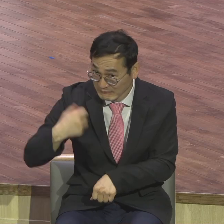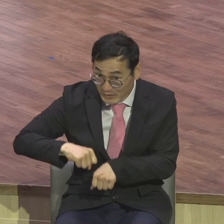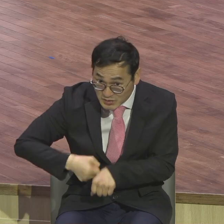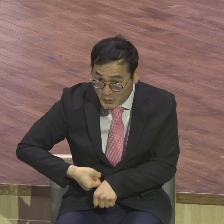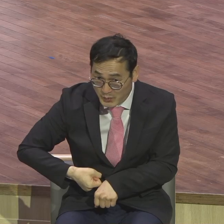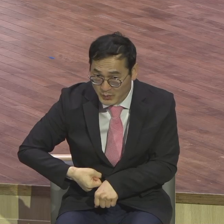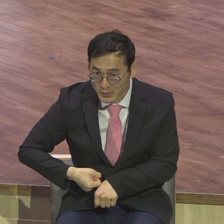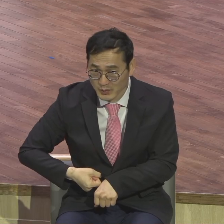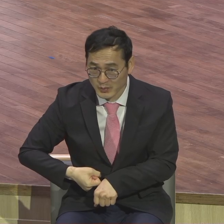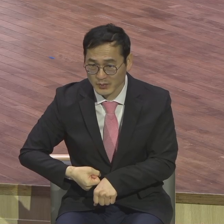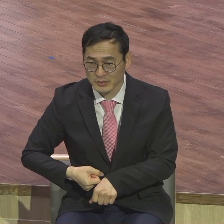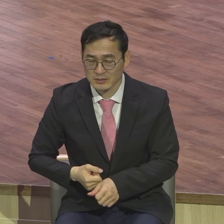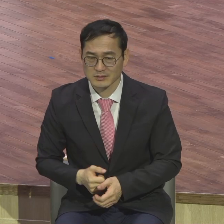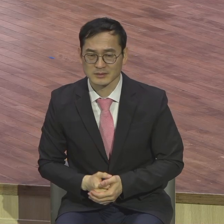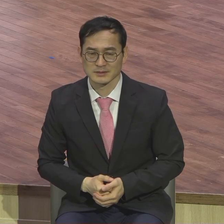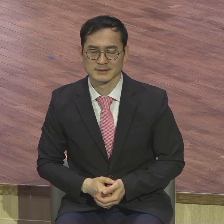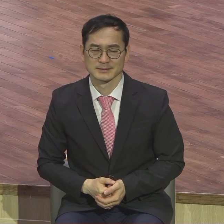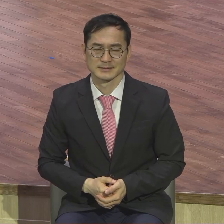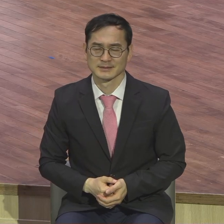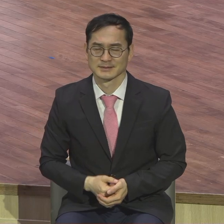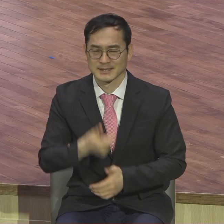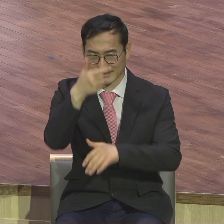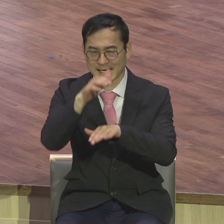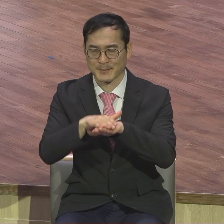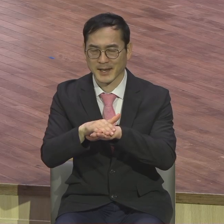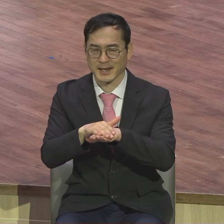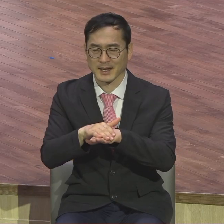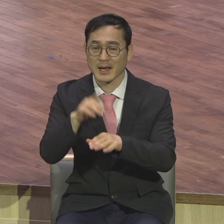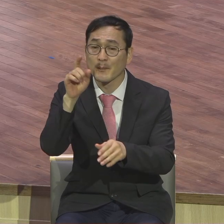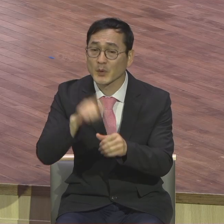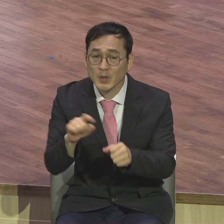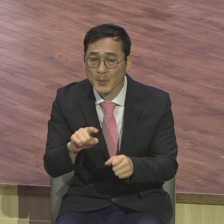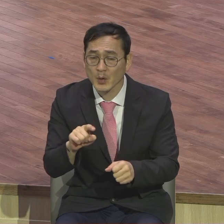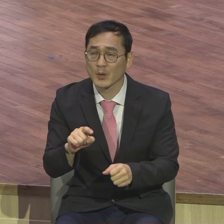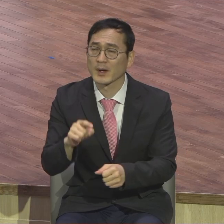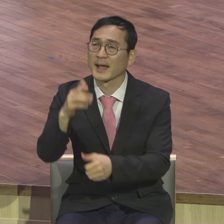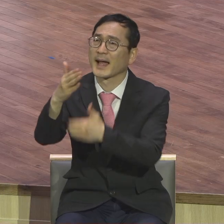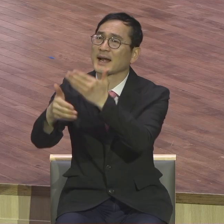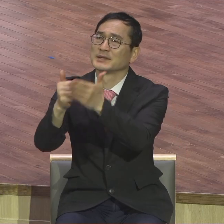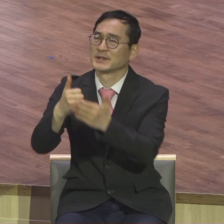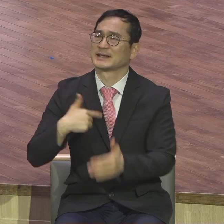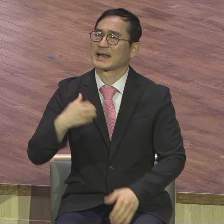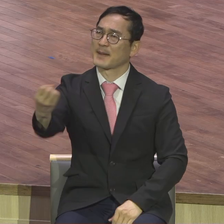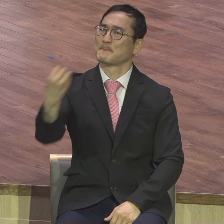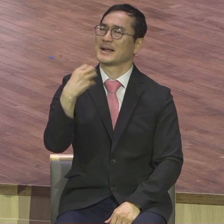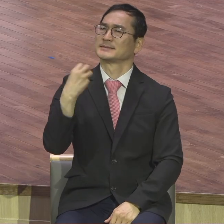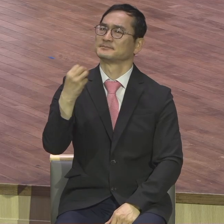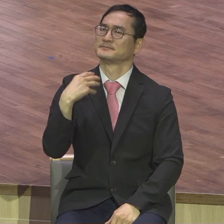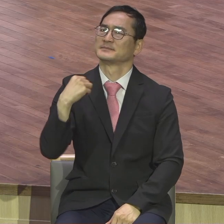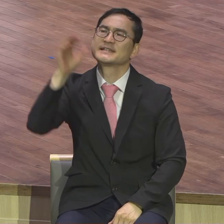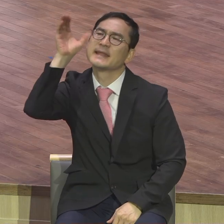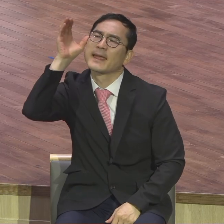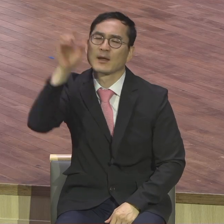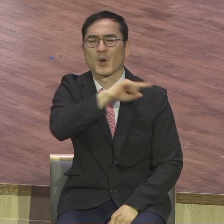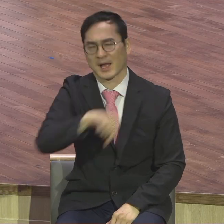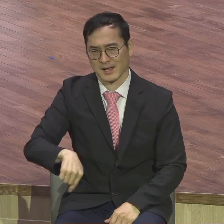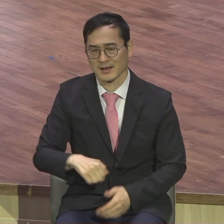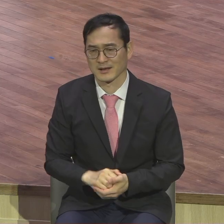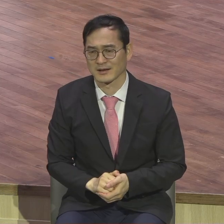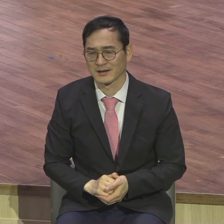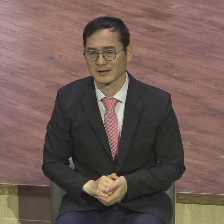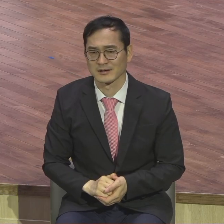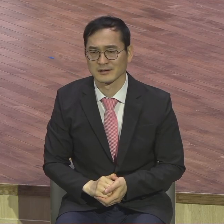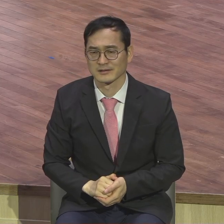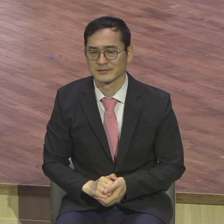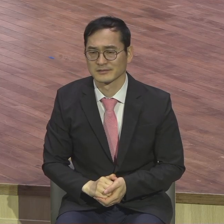뭡니까? 예배를 들은 이유는 하나님이 예배의 시간에 나에게 하실 말씀이 있기 때문에 나오는 거예요. 말씀